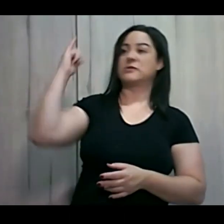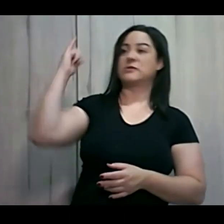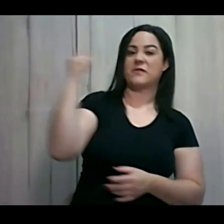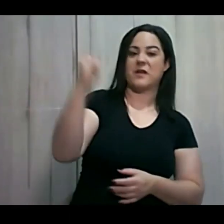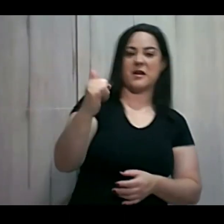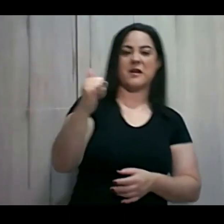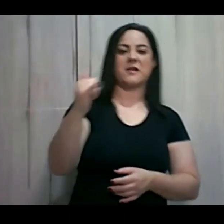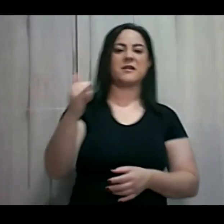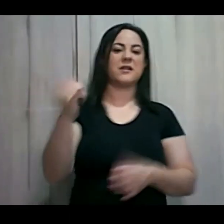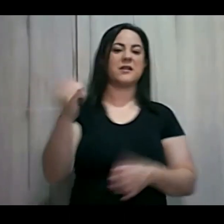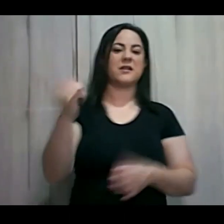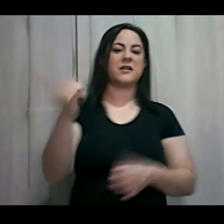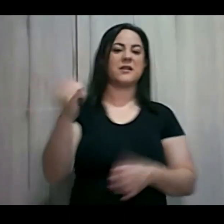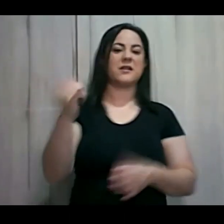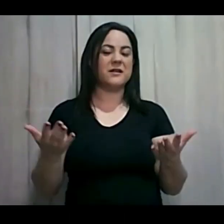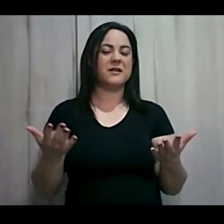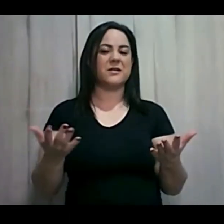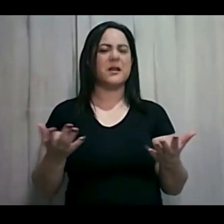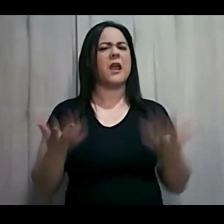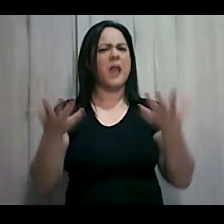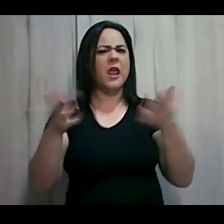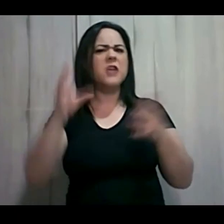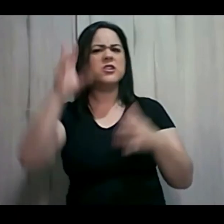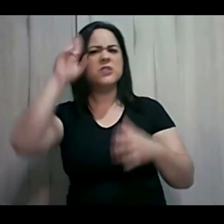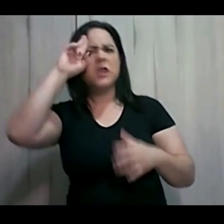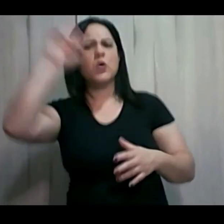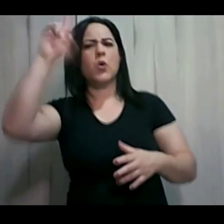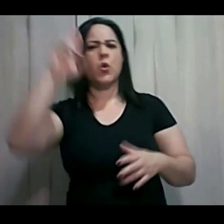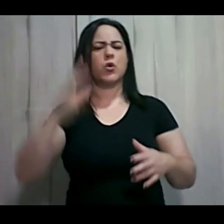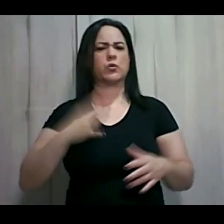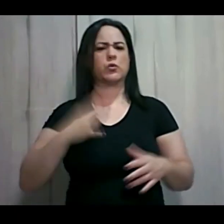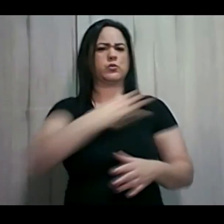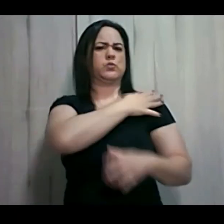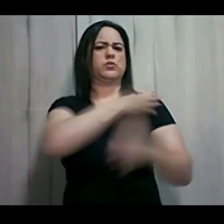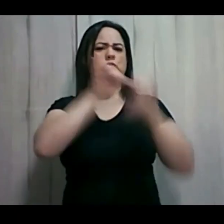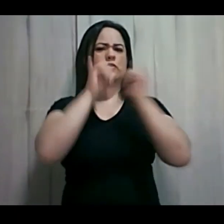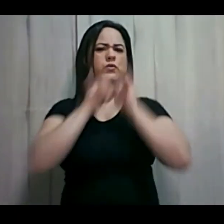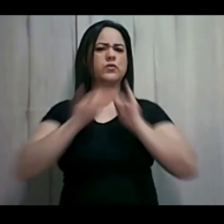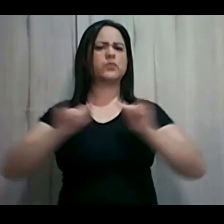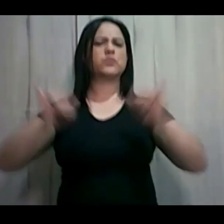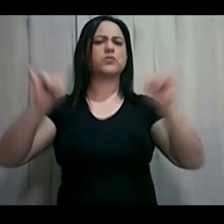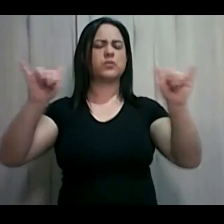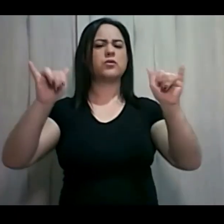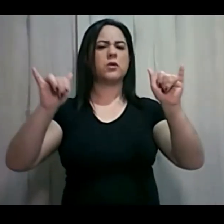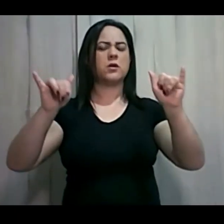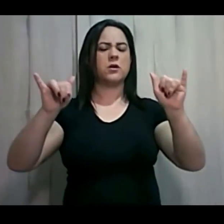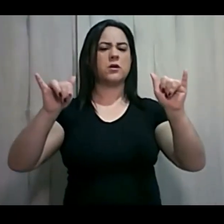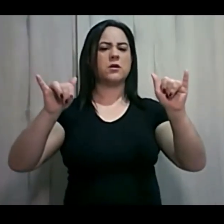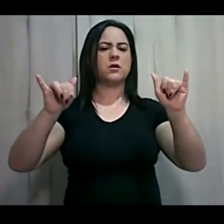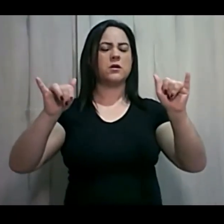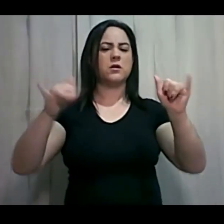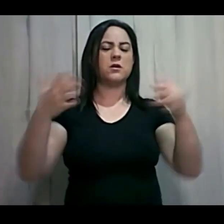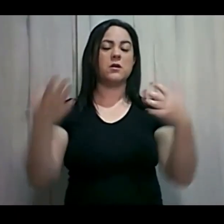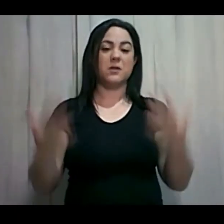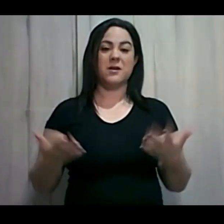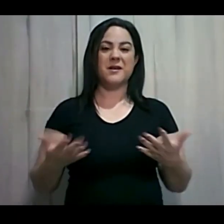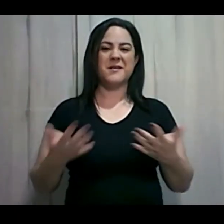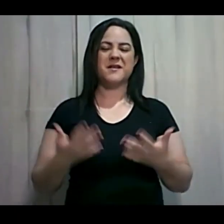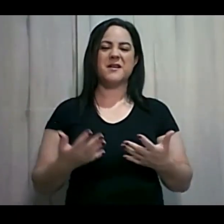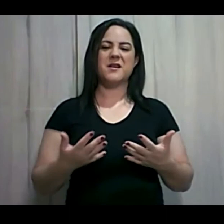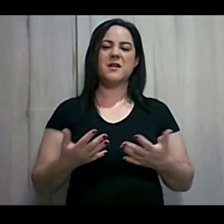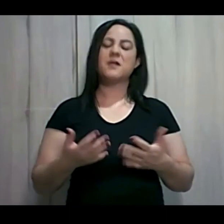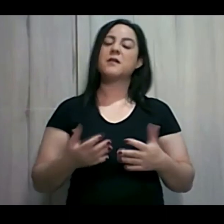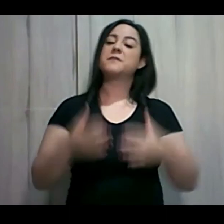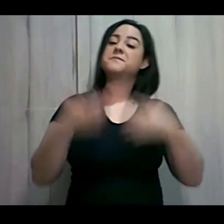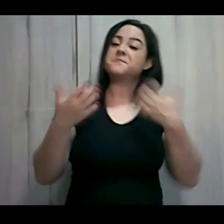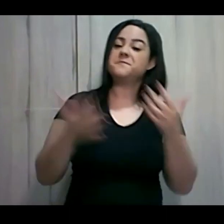Senhor, isto diz o Senhor dos Exércitos, assim diz o Senhor dos Exércitos. Então João se